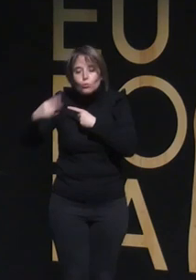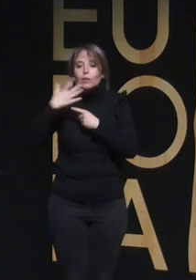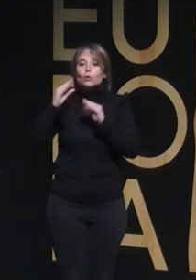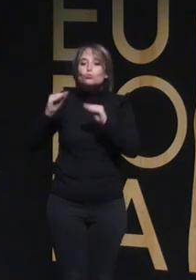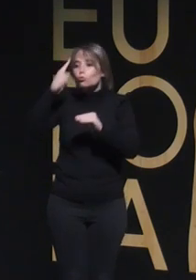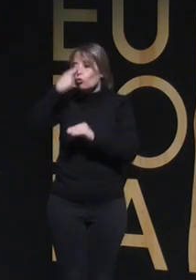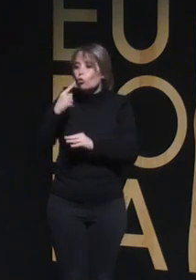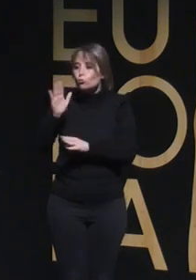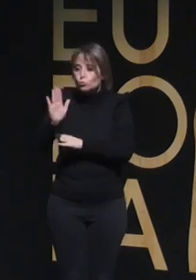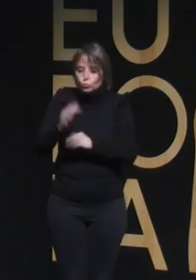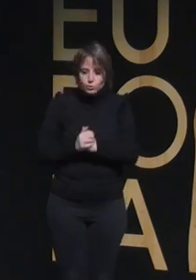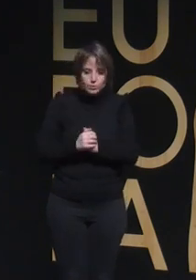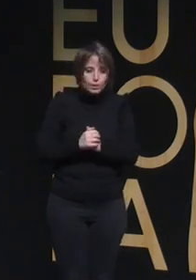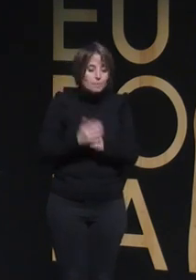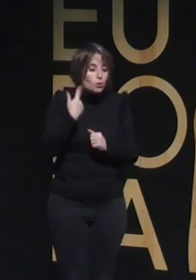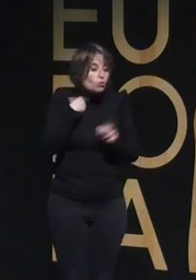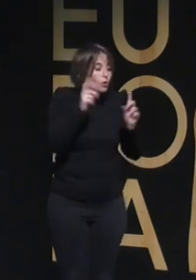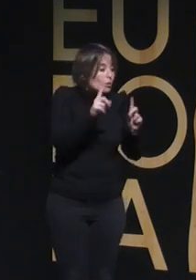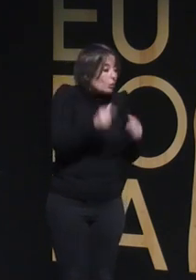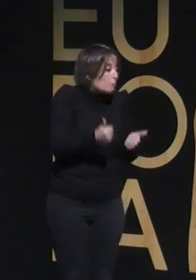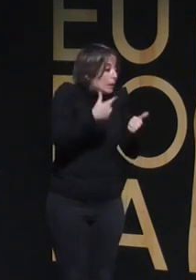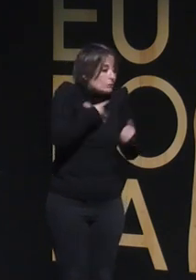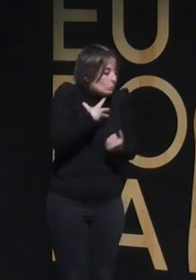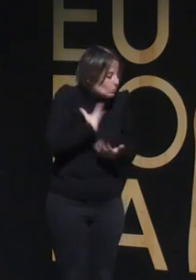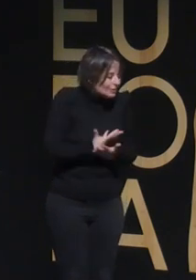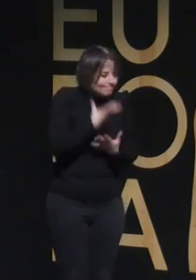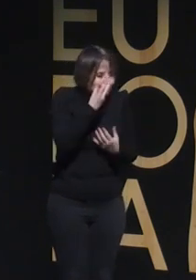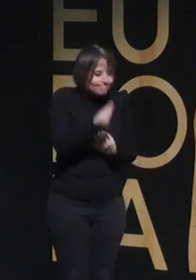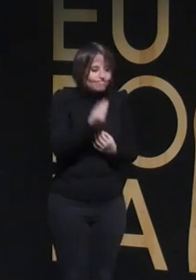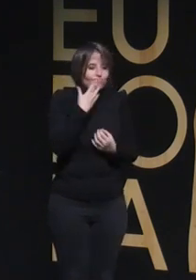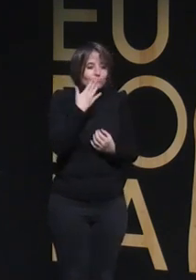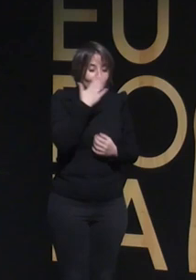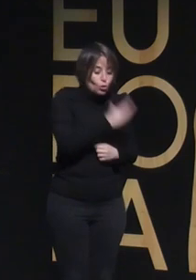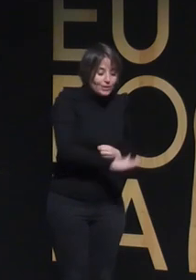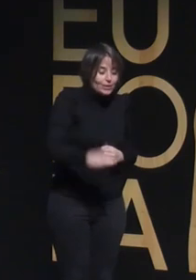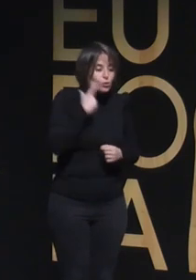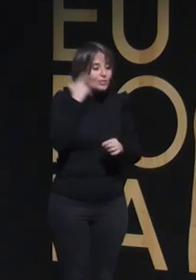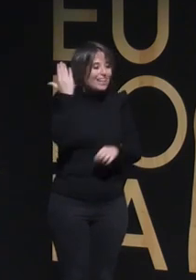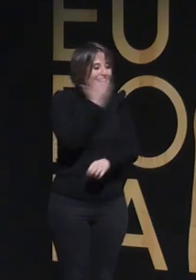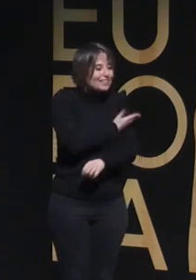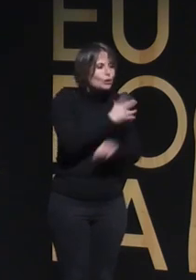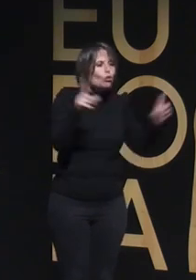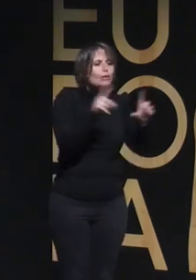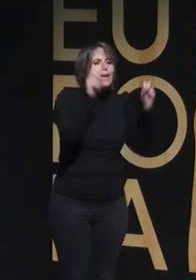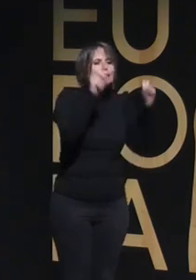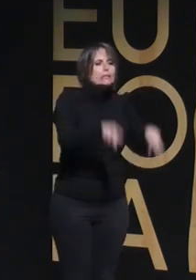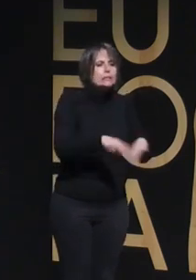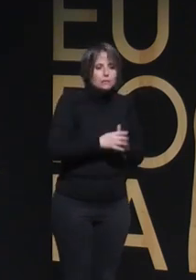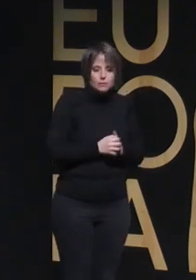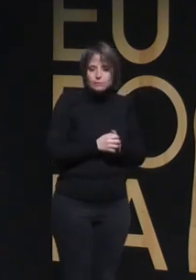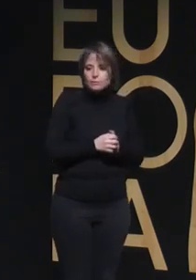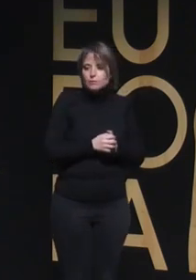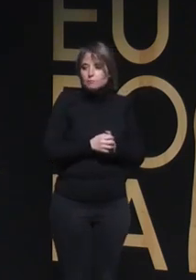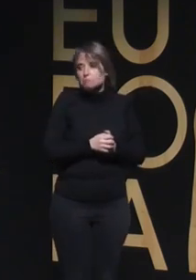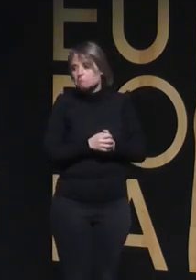tiene. Pero yo ya no lo puedo educar, no sé si me explico. Con los niños, cuando hablamos de castigo, castigado sin tele. A